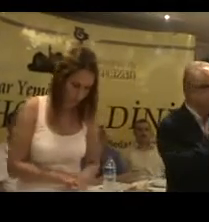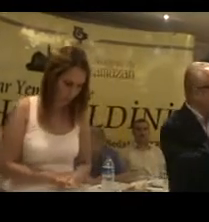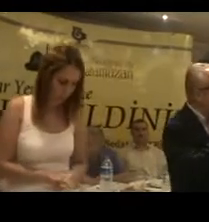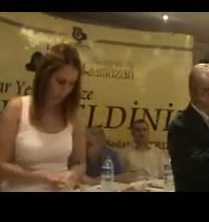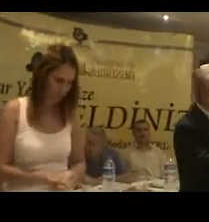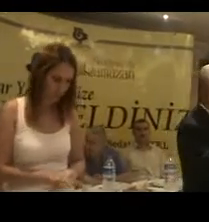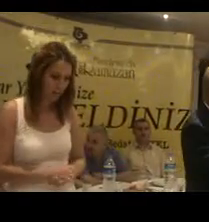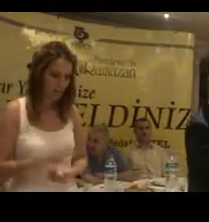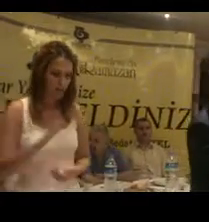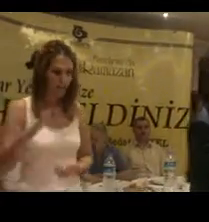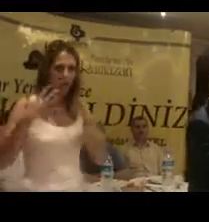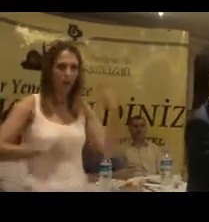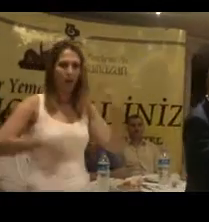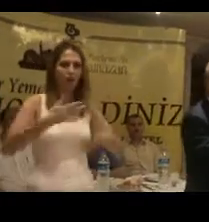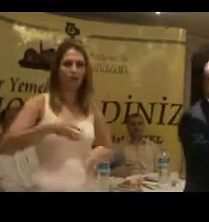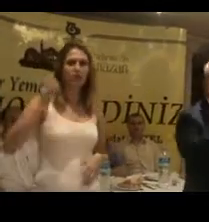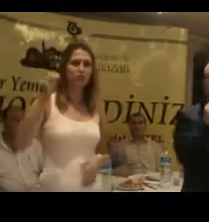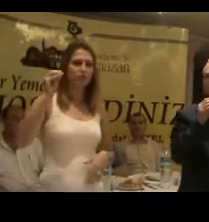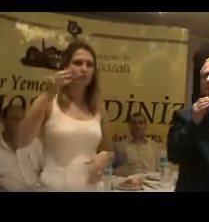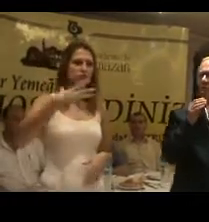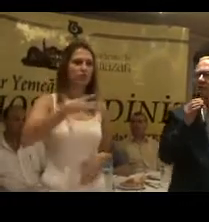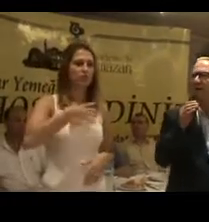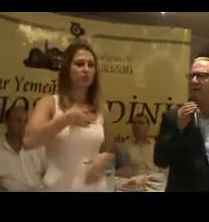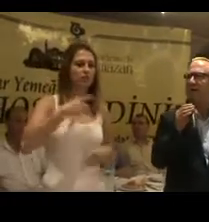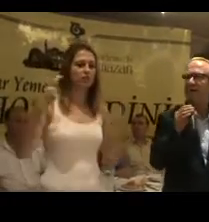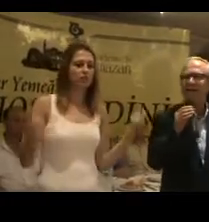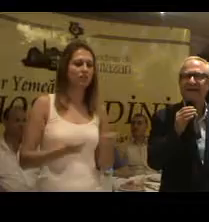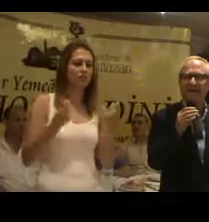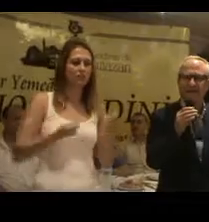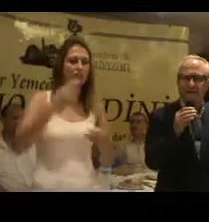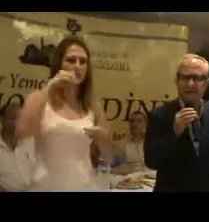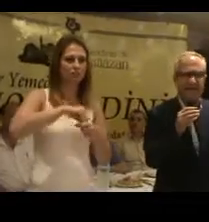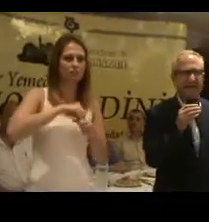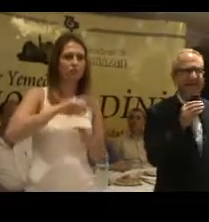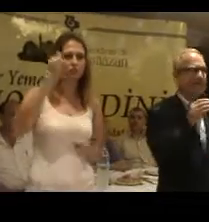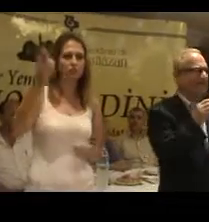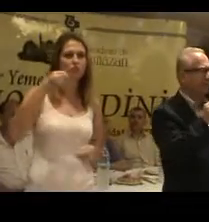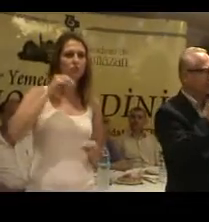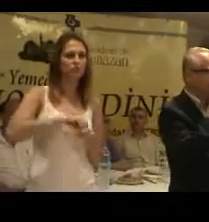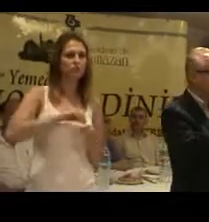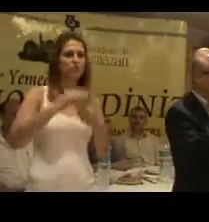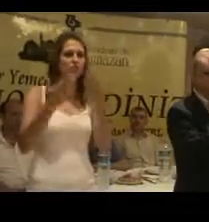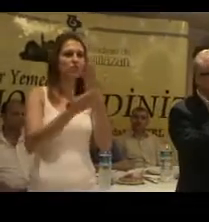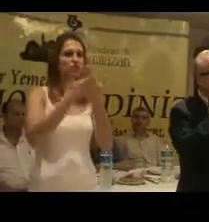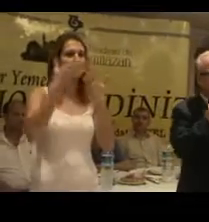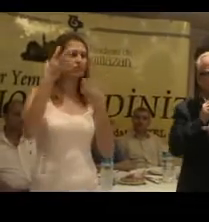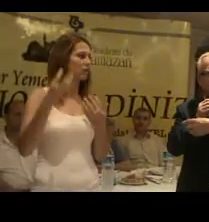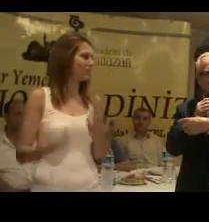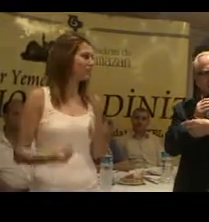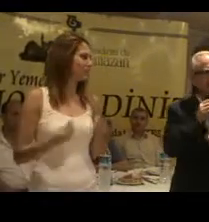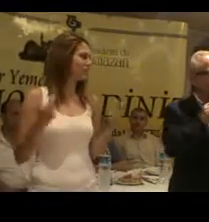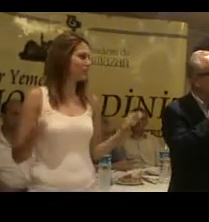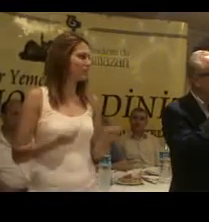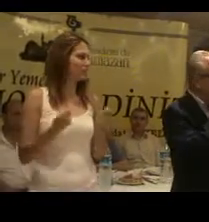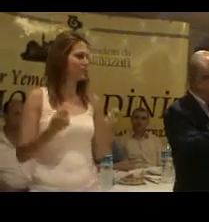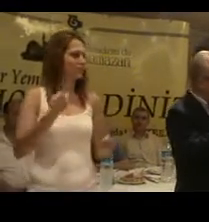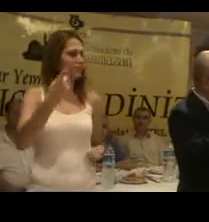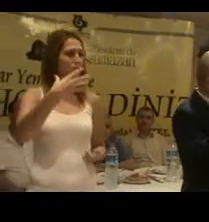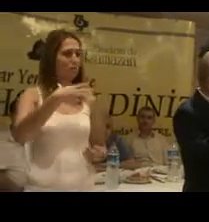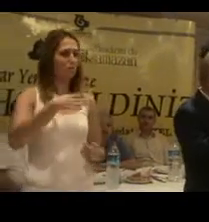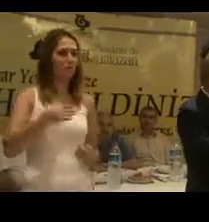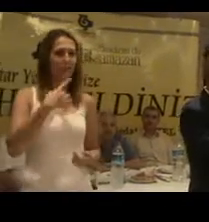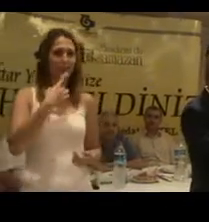işlerini kurulması ya da ekmek kazanması, iş bulmaları konusunda yardımı desteği de sağlara götüreceğiz. Bakın kızım diyor